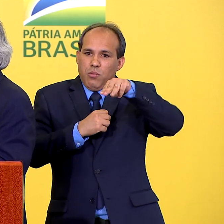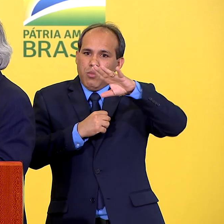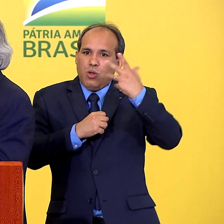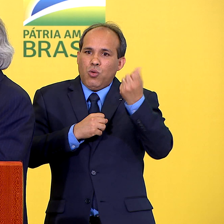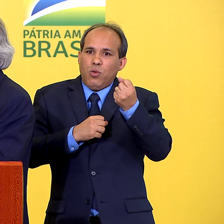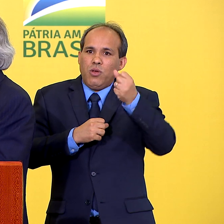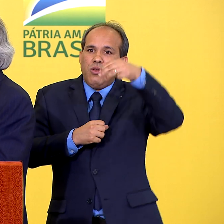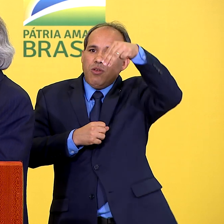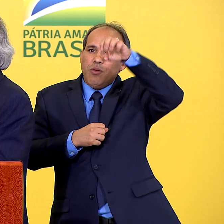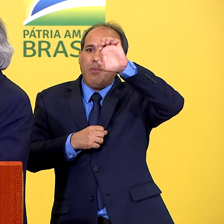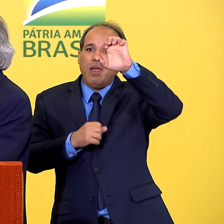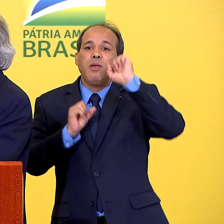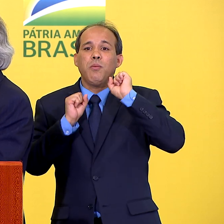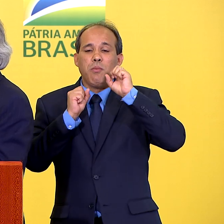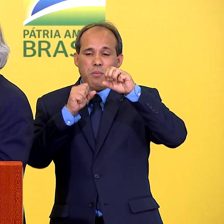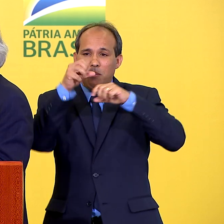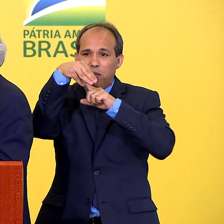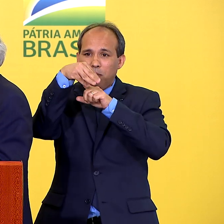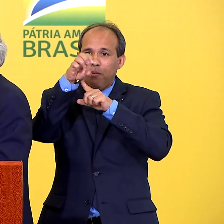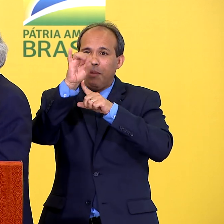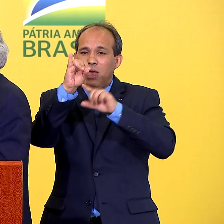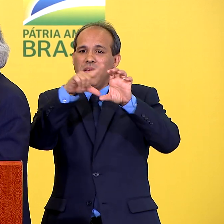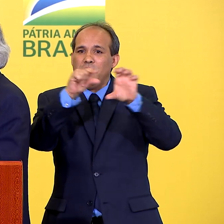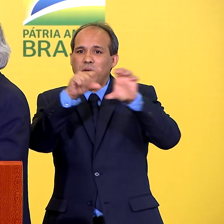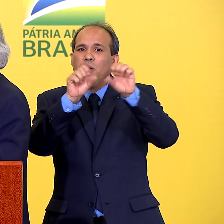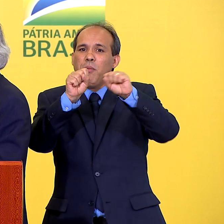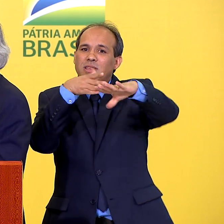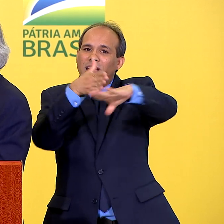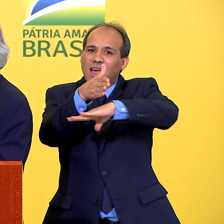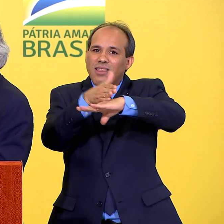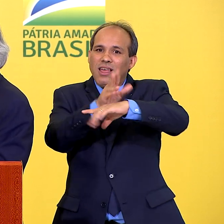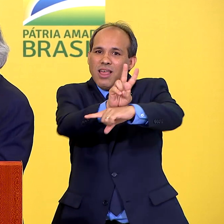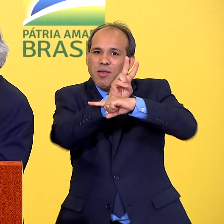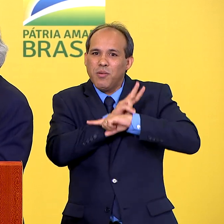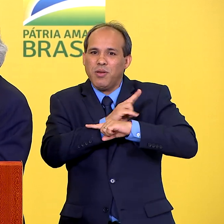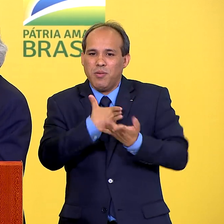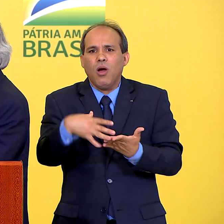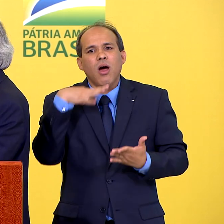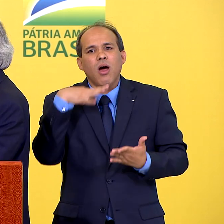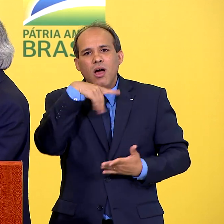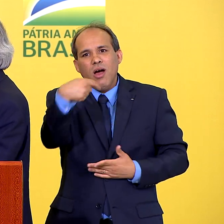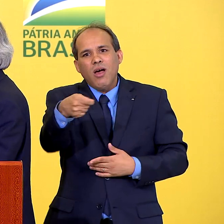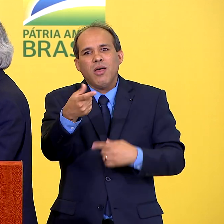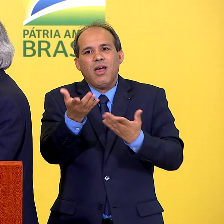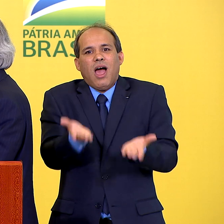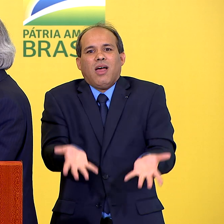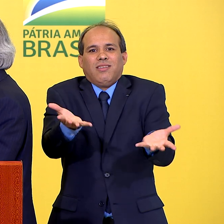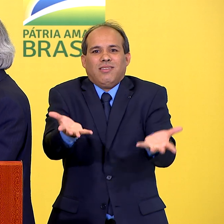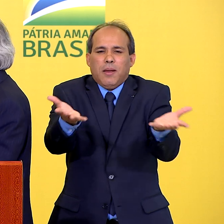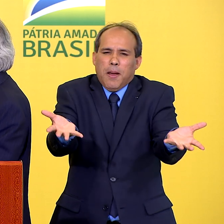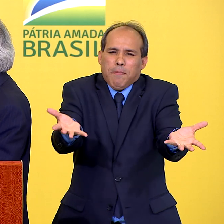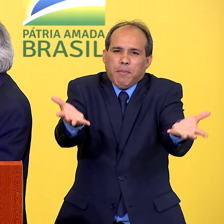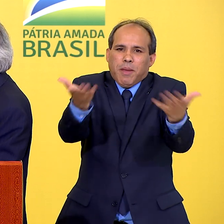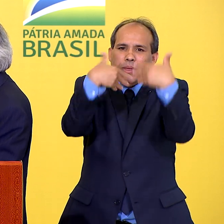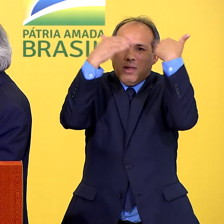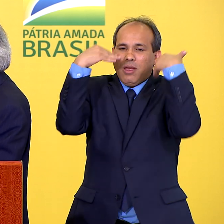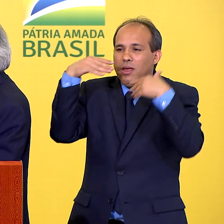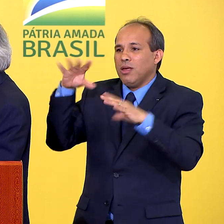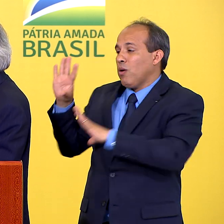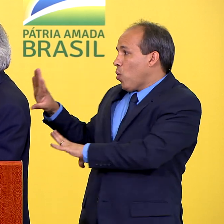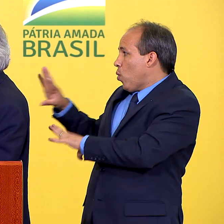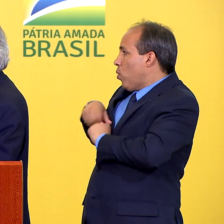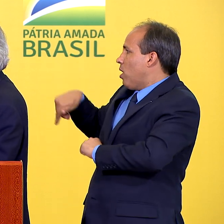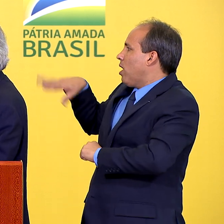que podem ter acesso a essa democratização do crédito. É uma rampa de ascensão social. A geração política vem do